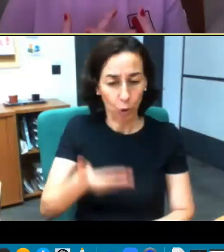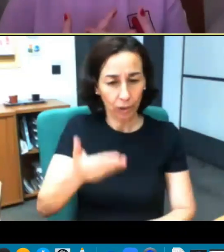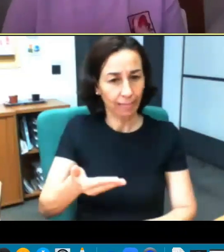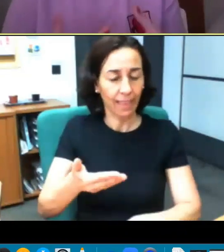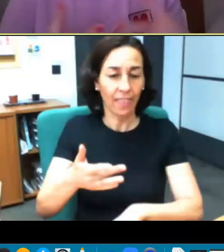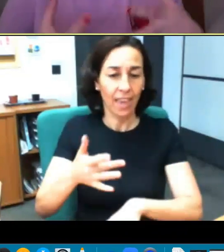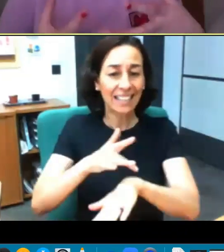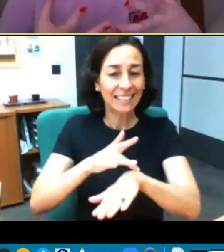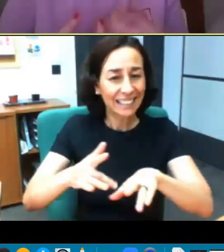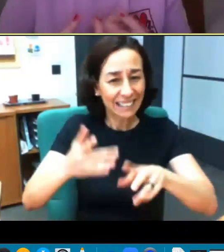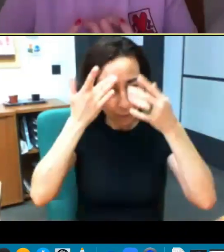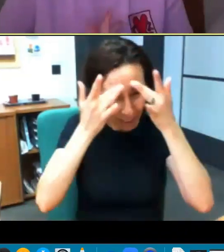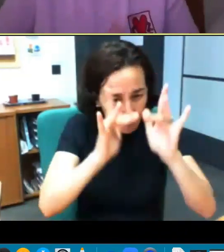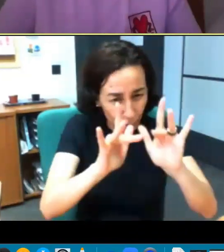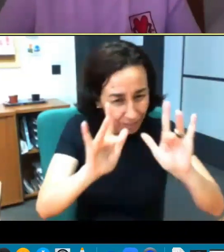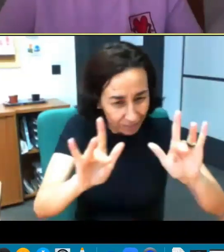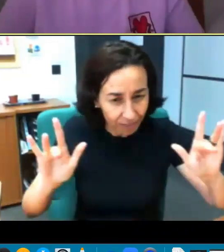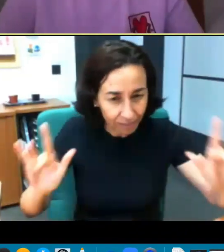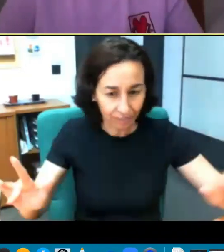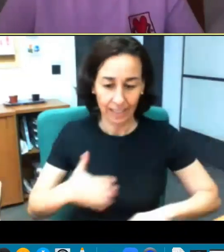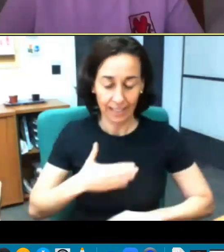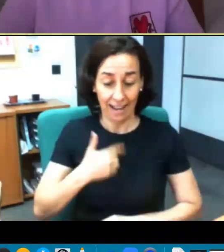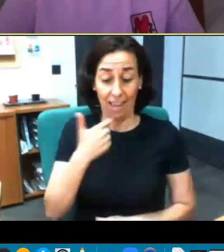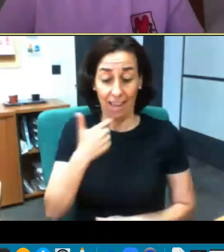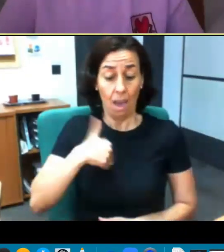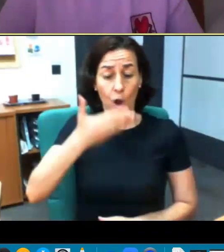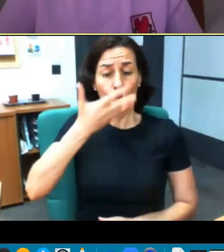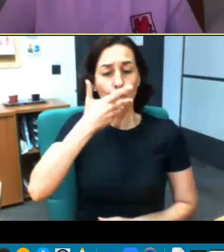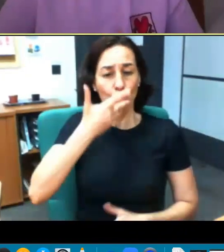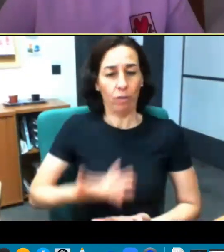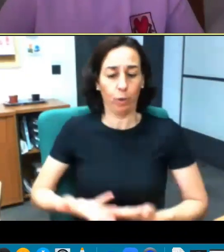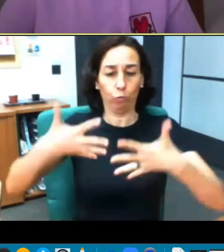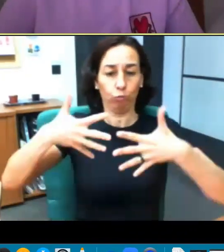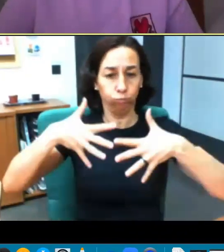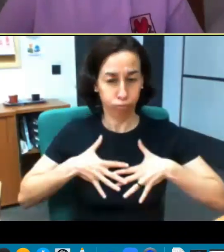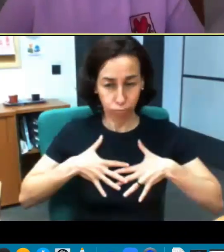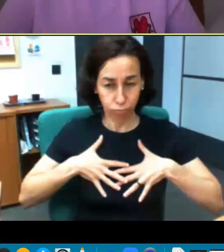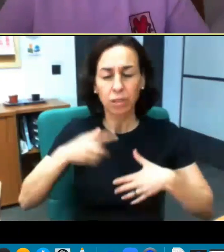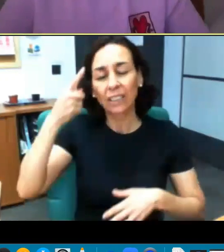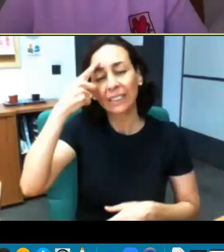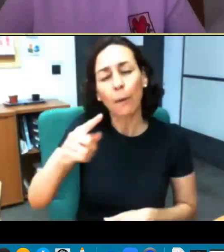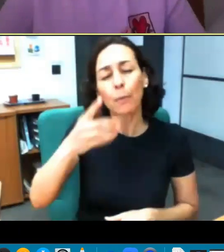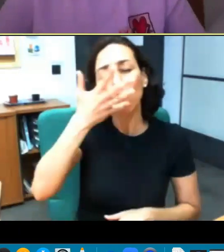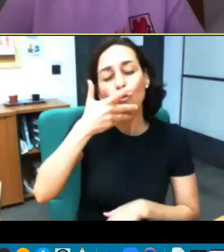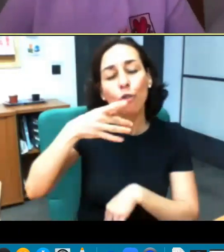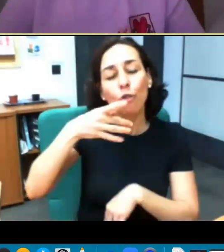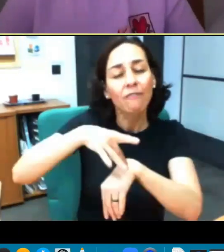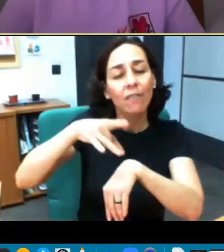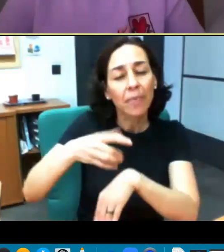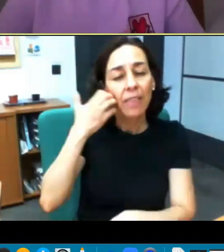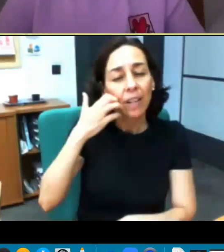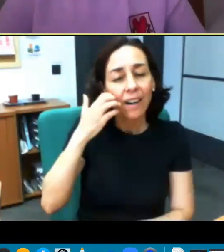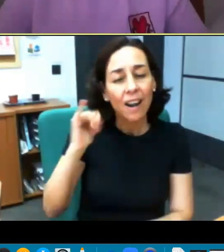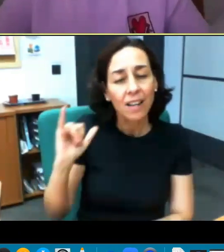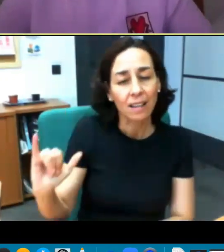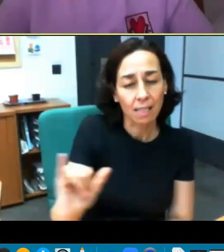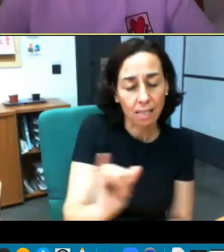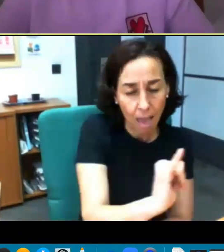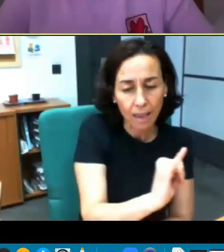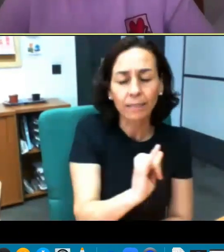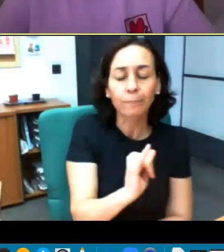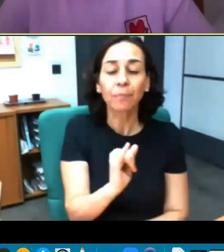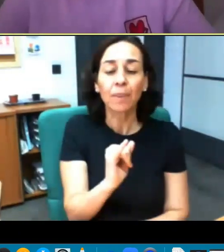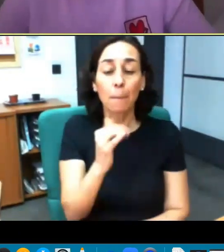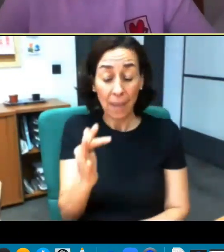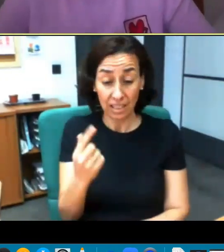mismos, ya teniendo las nociones básicas de enfermedades raras y entendiendo que todos somos iguales, puedan enseñar al